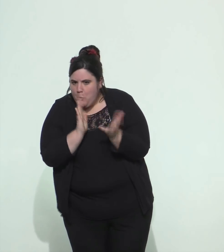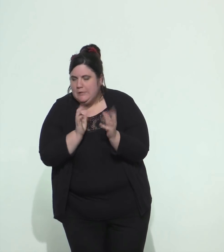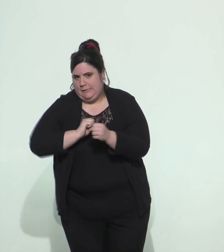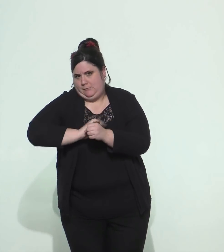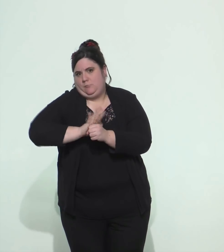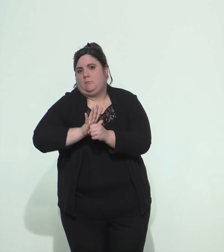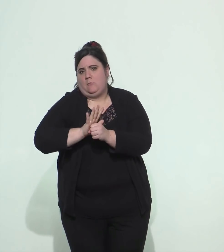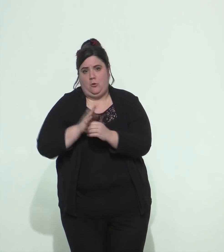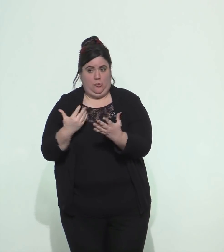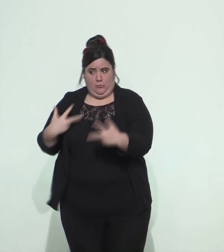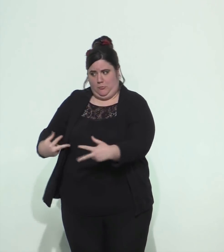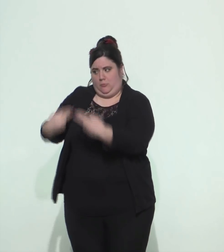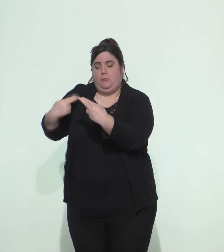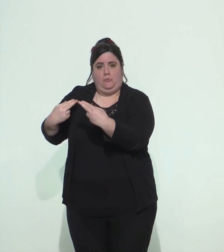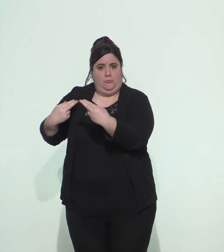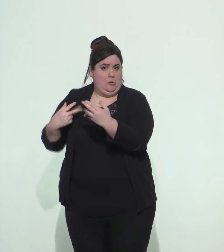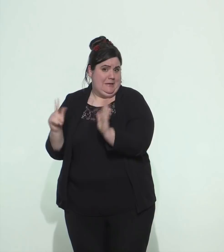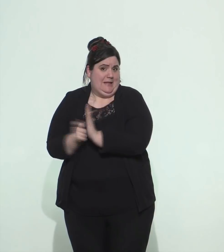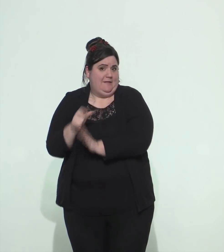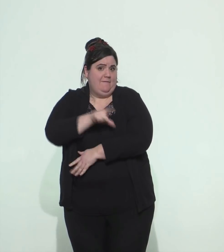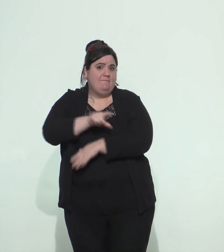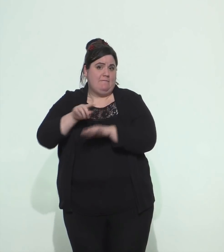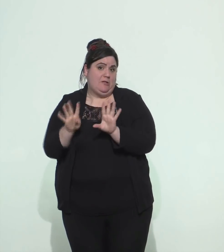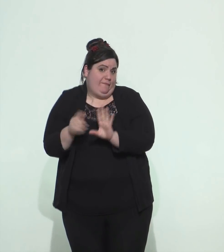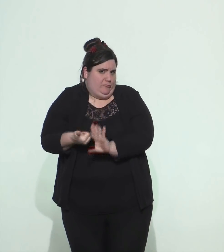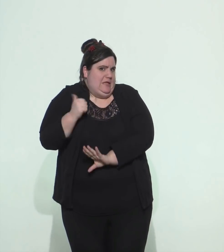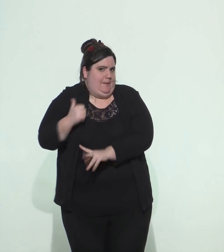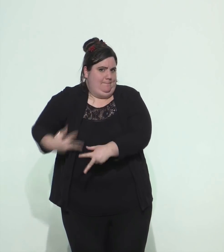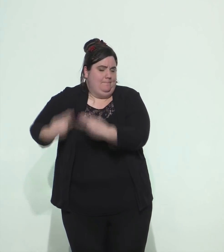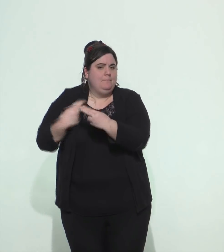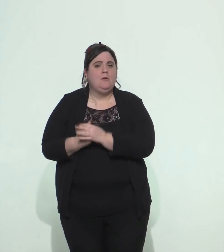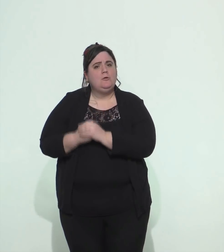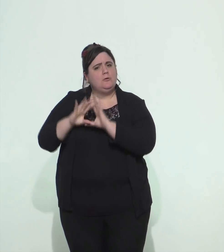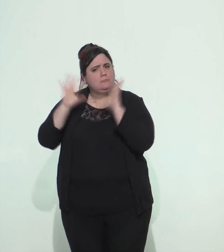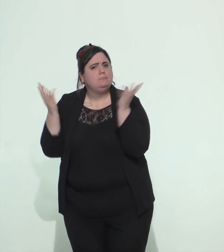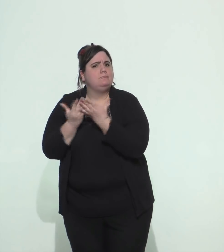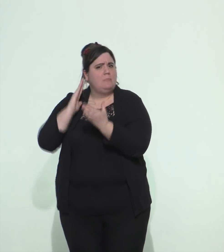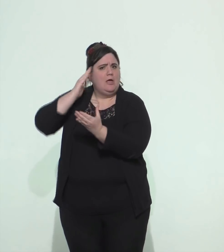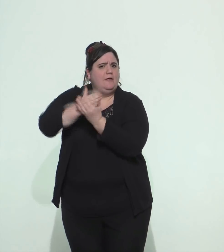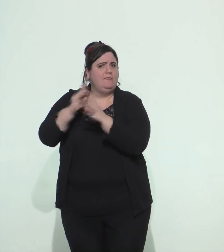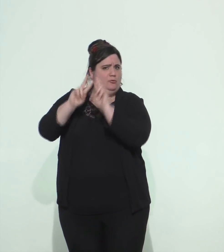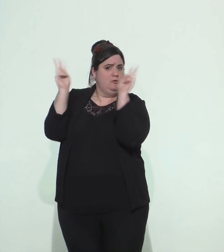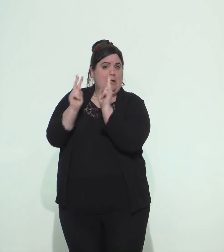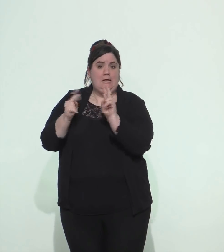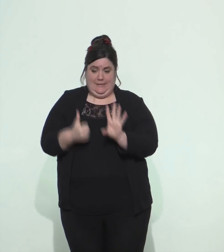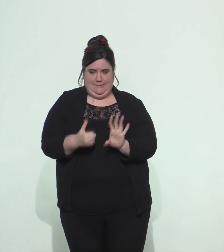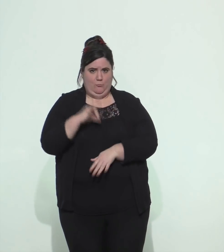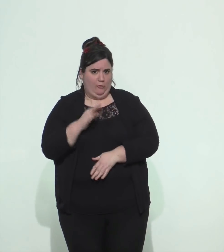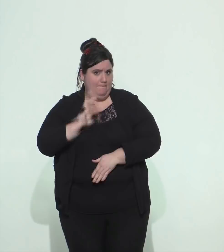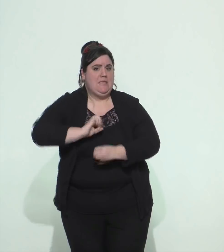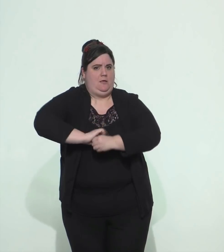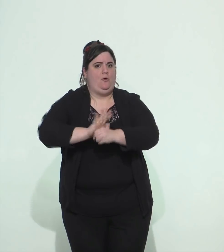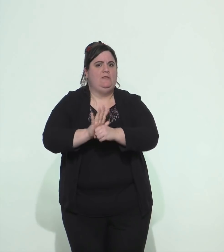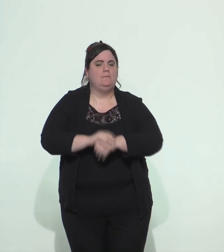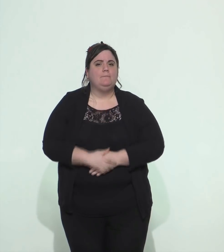Covid-19 au cours de la journée du 29, au cours de la journée d'hier. C'est 6% de l'activité totale de SOS Médecins. Le